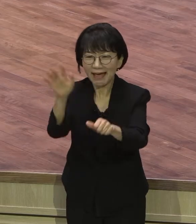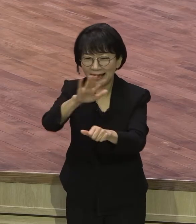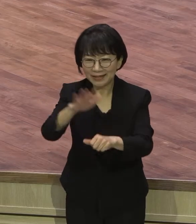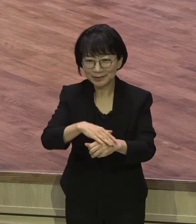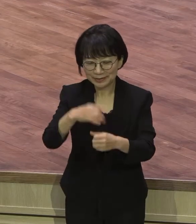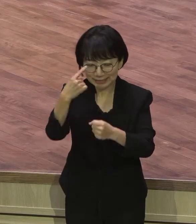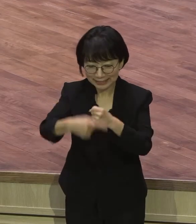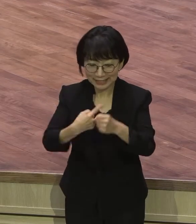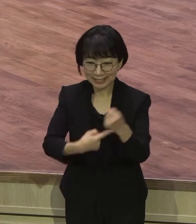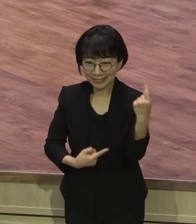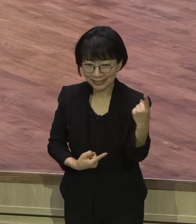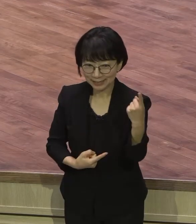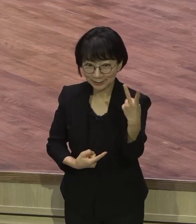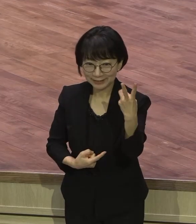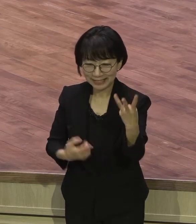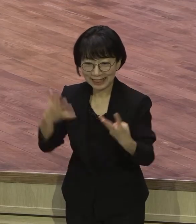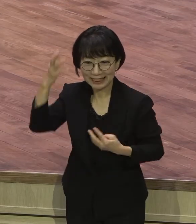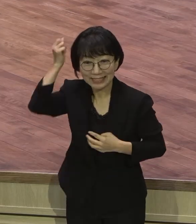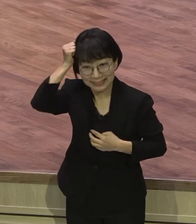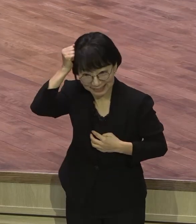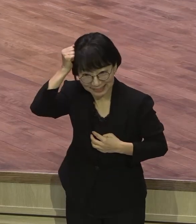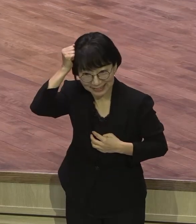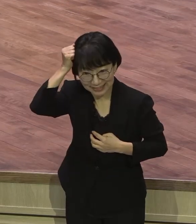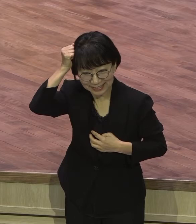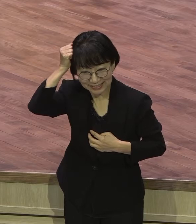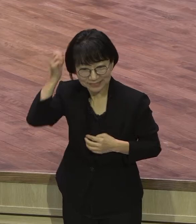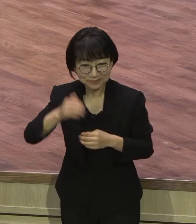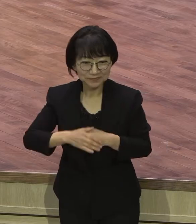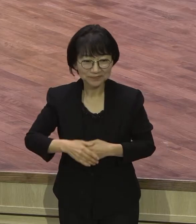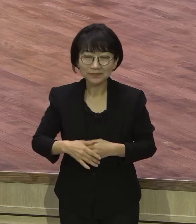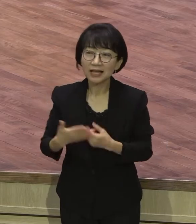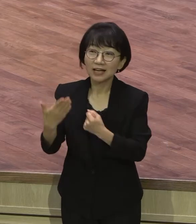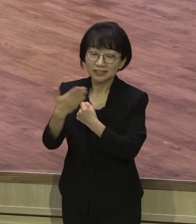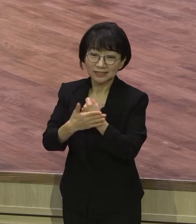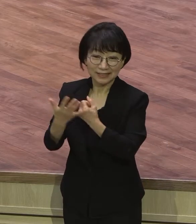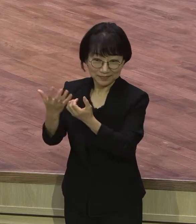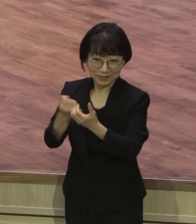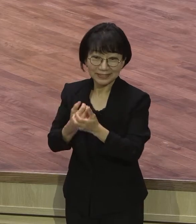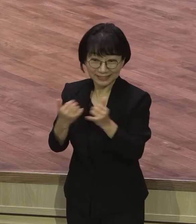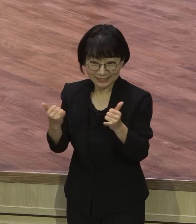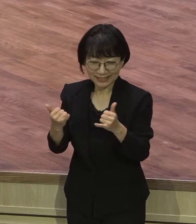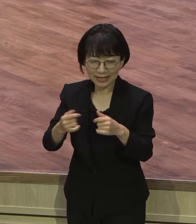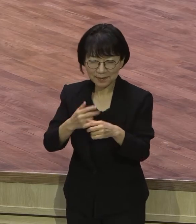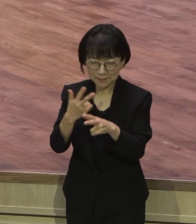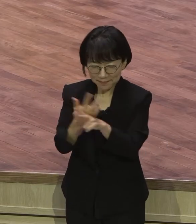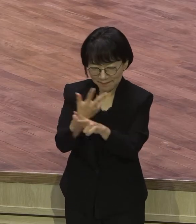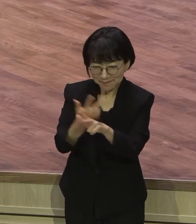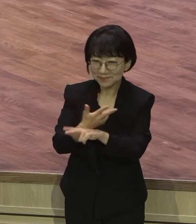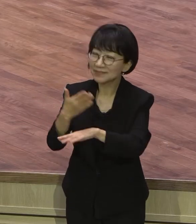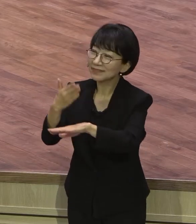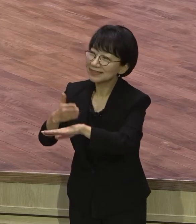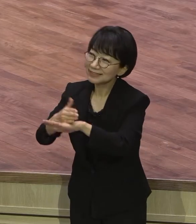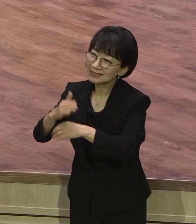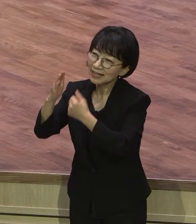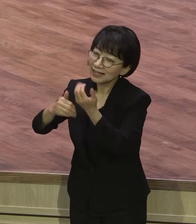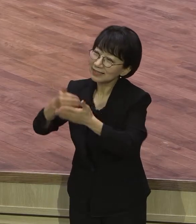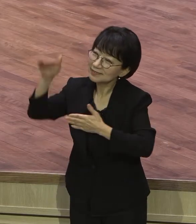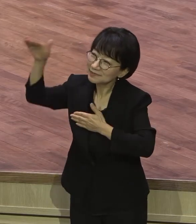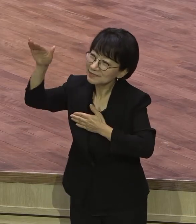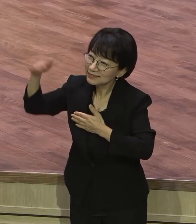그래서요, 은혜 받은 사람들은 사실 매주 감사합니다. 매주 감사한 거, 하나님 한